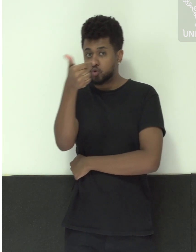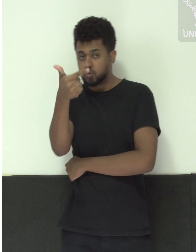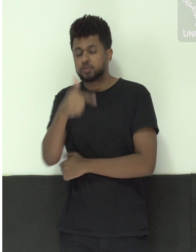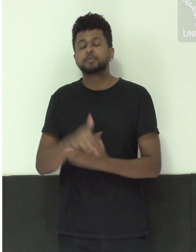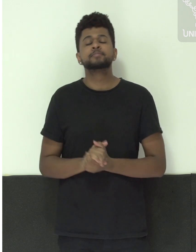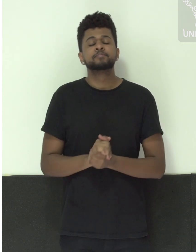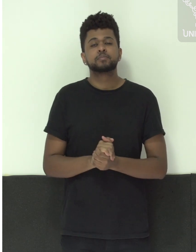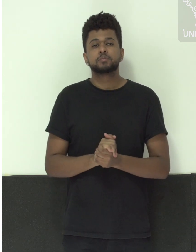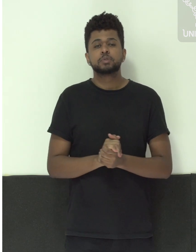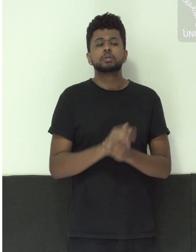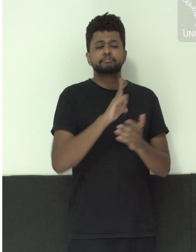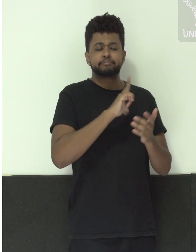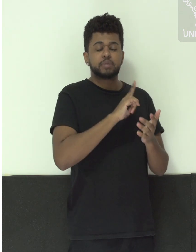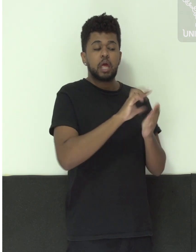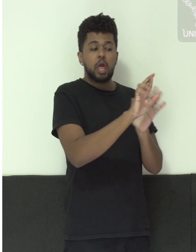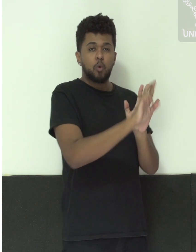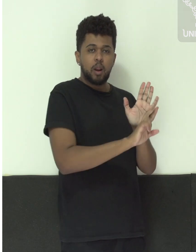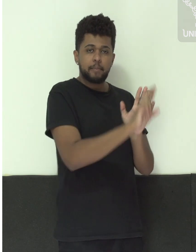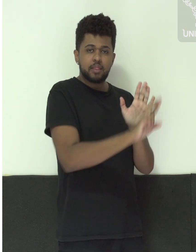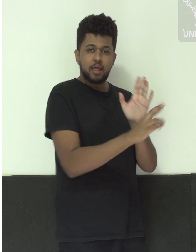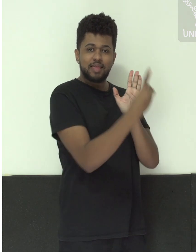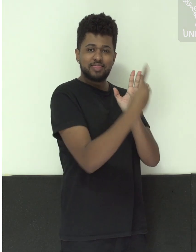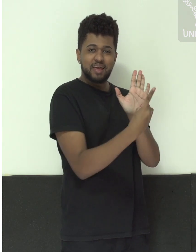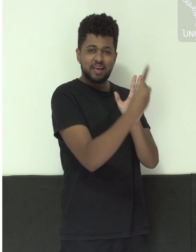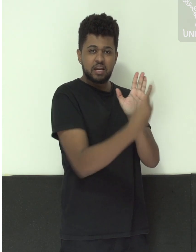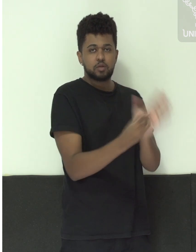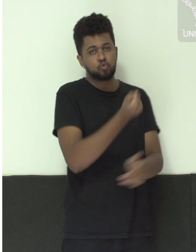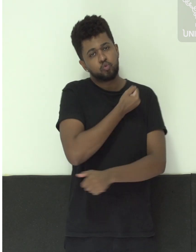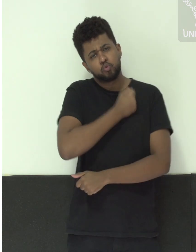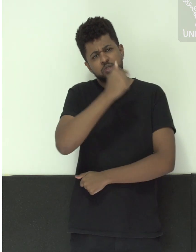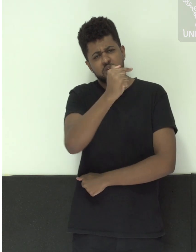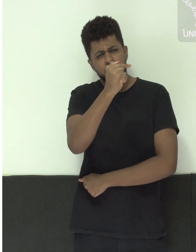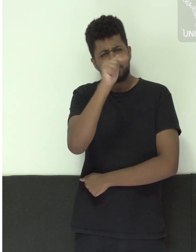12.711/2012, regulamentadas pelo Decreto nº